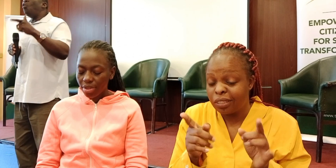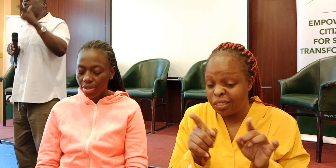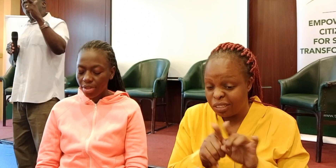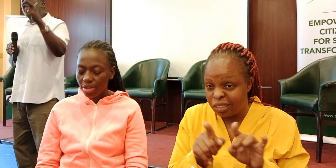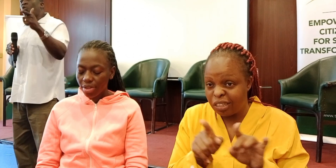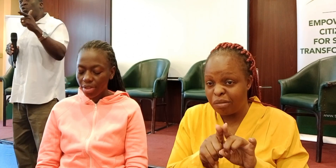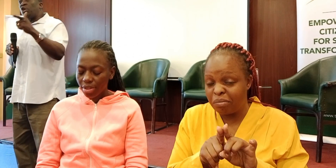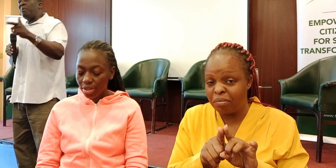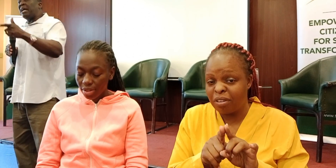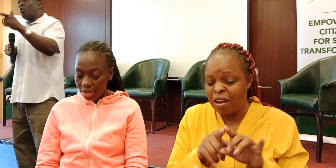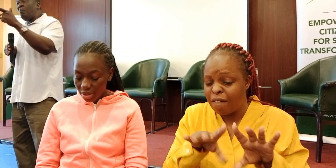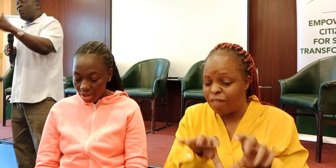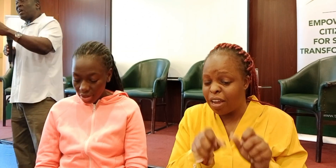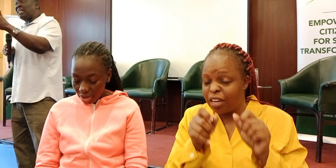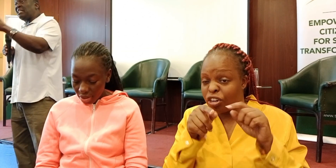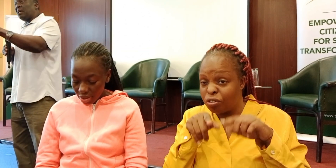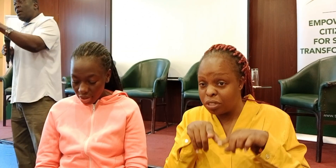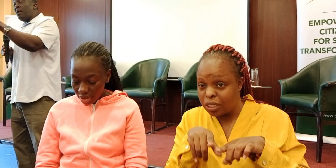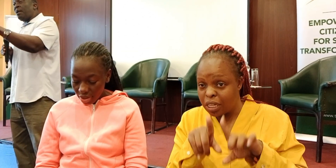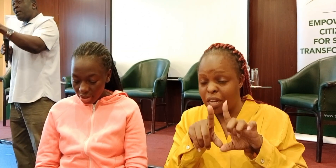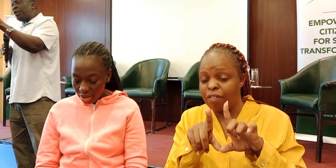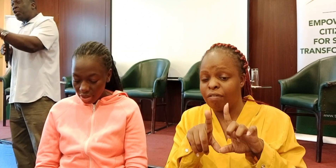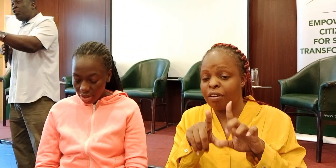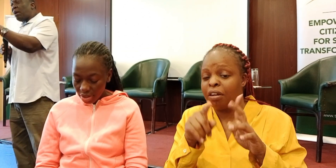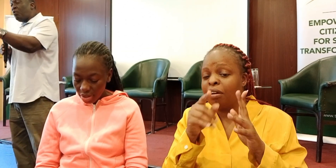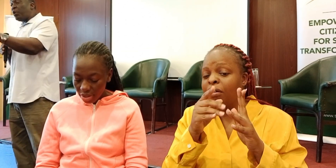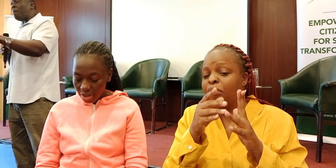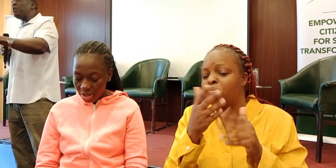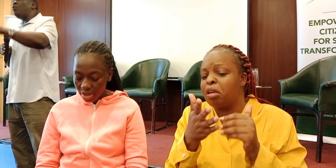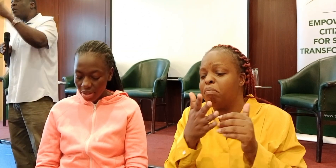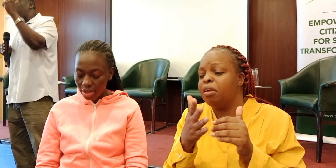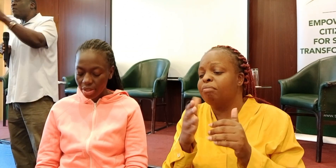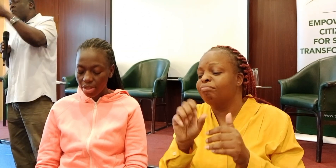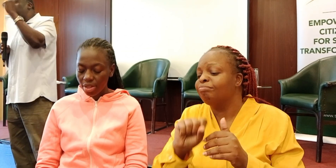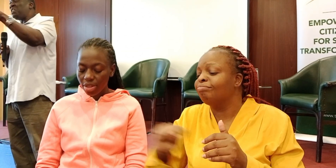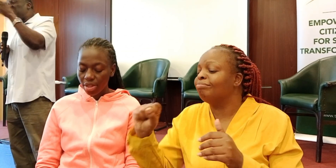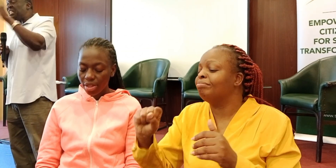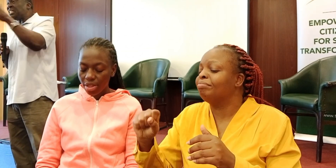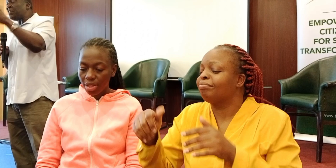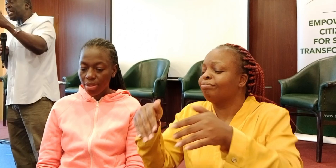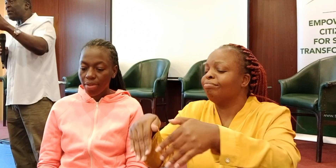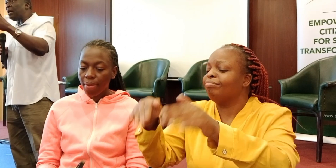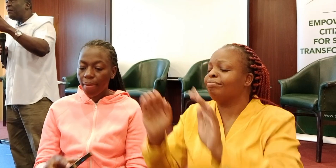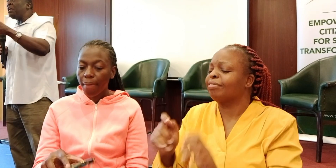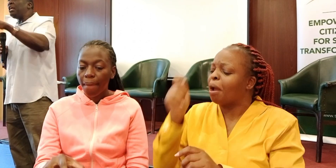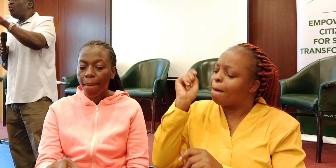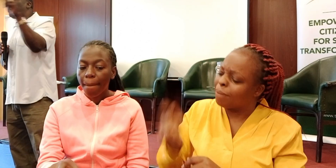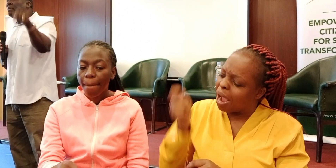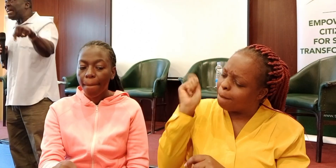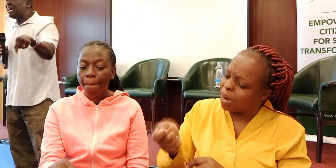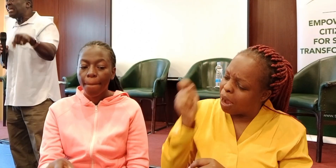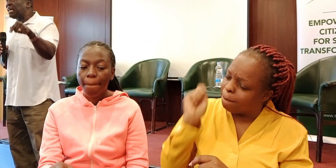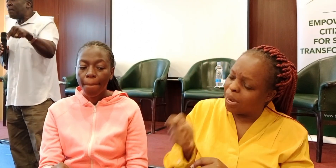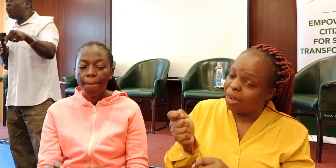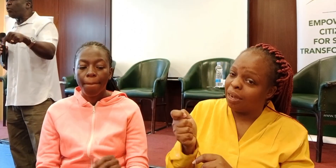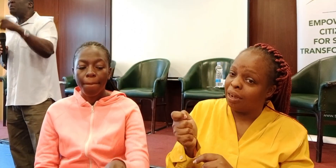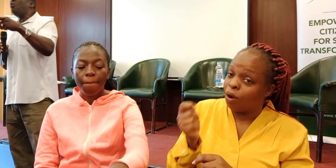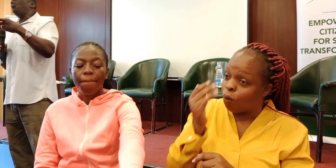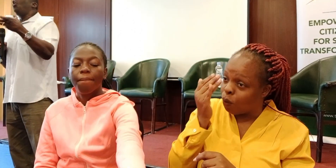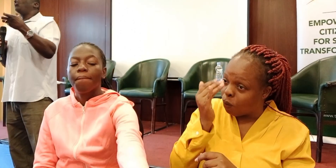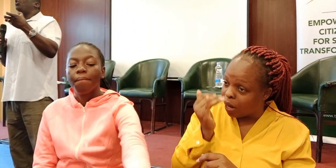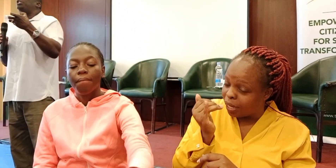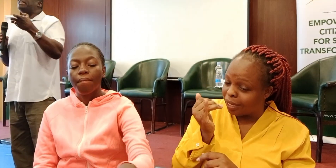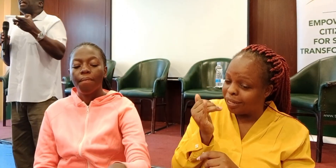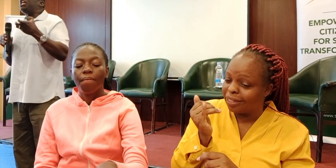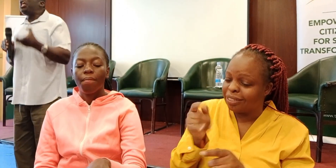Otherwise utajikuta umeko katikati kando kaburi, wapigwa vijiti sawa ili umemchanga katika kaburi. Kwa